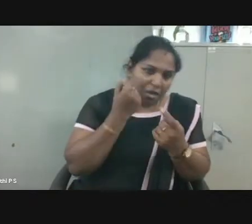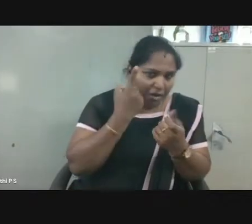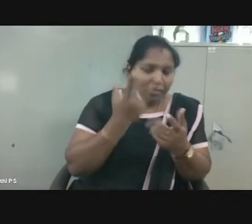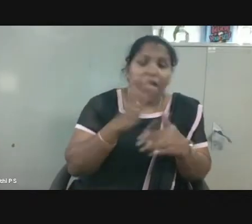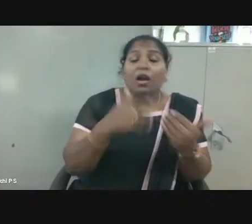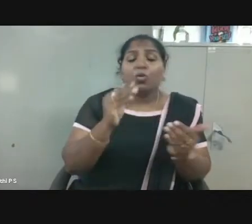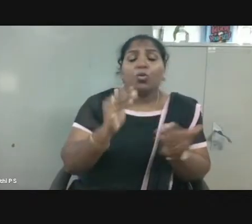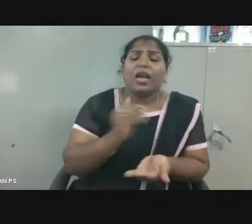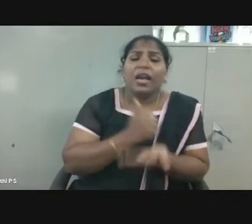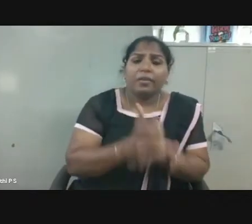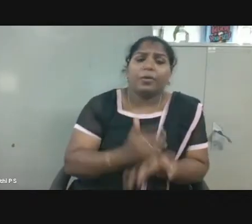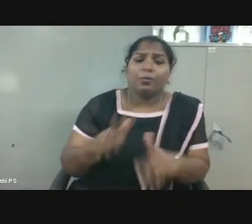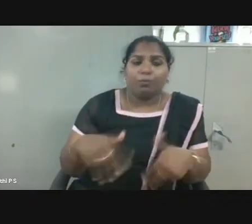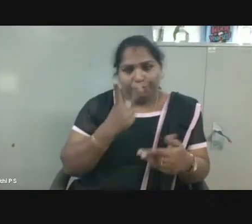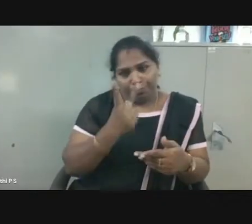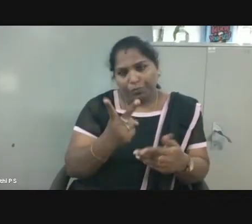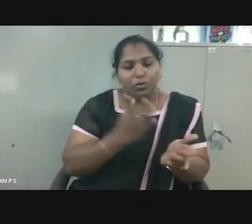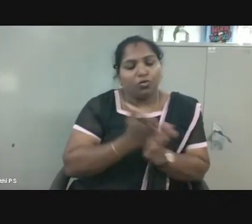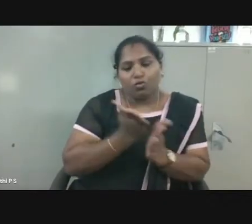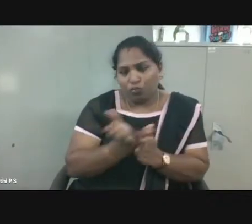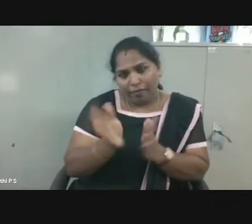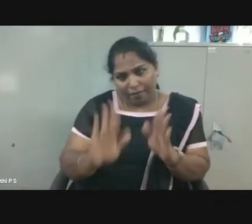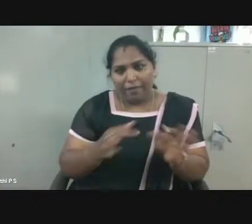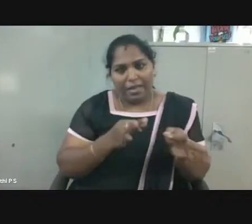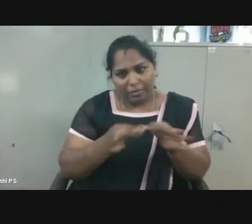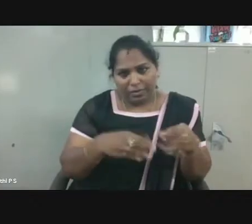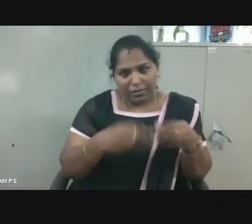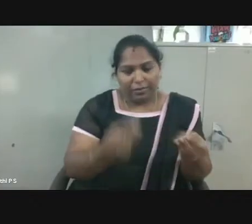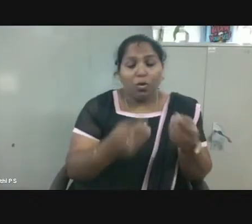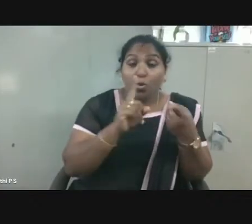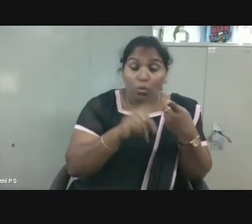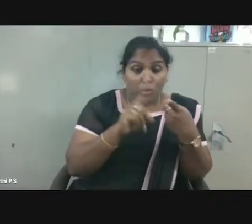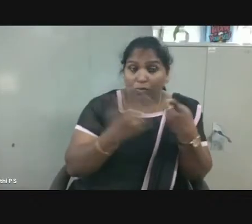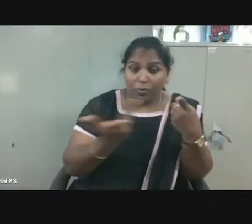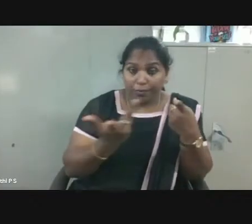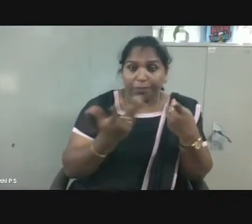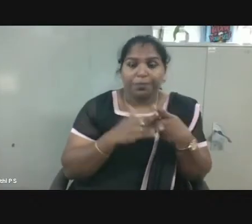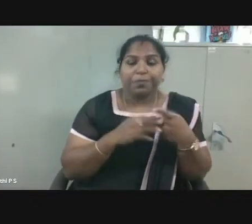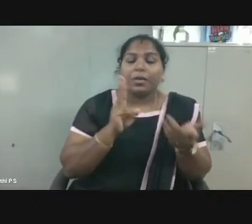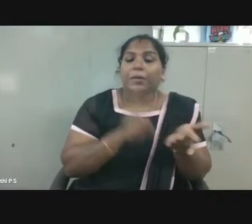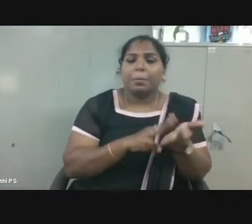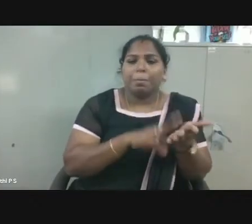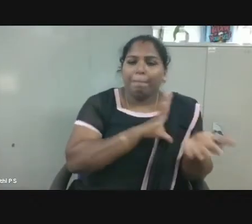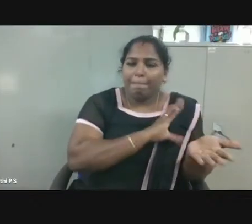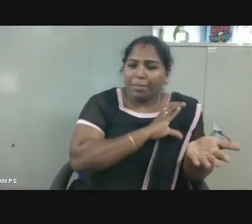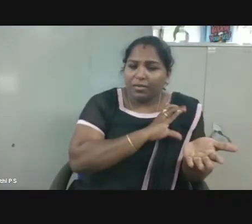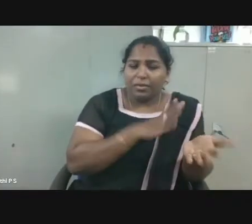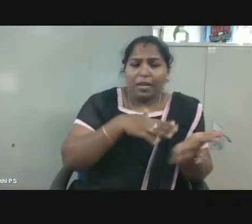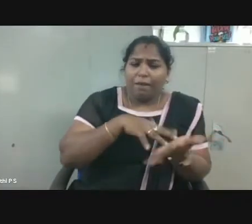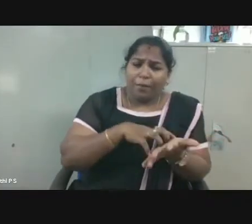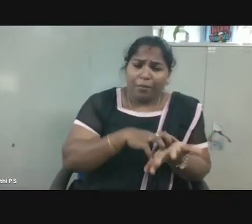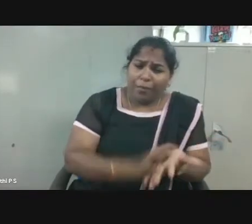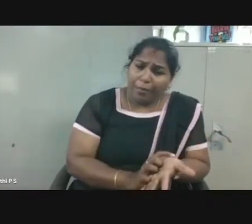സഹായിക്കാം. അപ്പൊ നമുക്ക് 2 തരത്തിലുള്ള ചികിത്സയുണ്ട്. ഒന്ന്, നമുക്ക് ഈ മസിലിന്റെ ബലക്കുറവ് കൂടി വരുവാണല്ലോ,